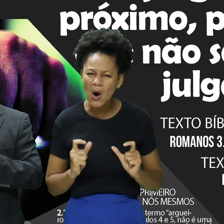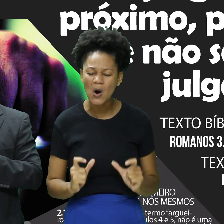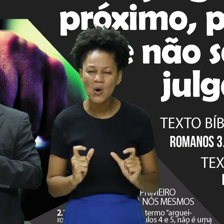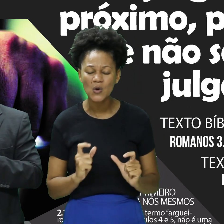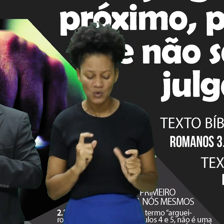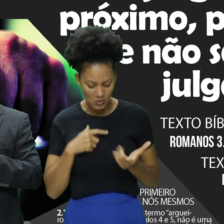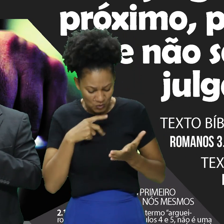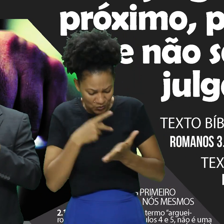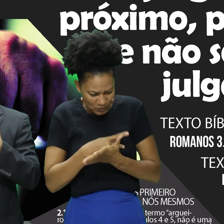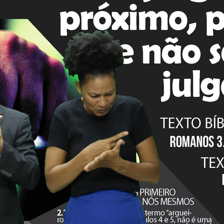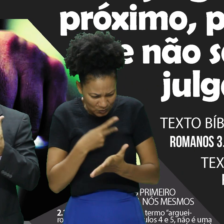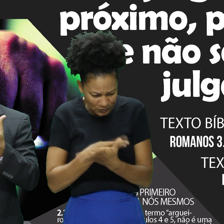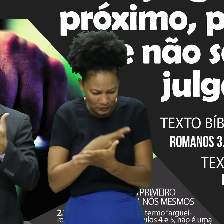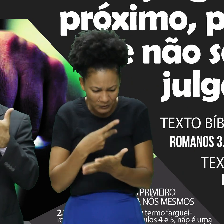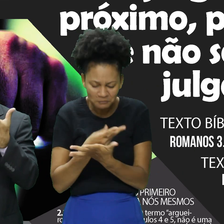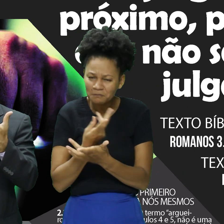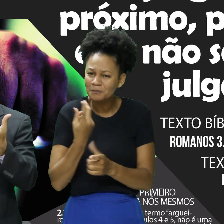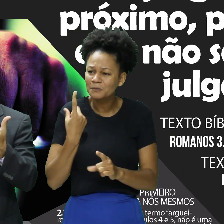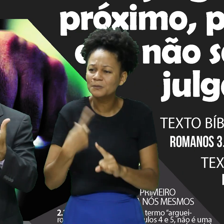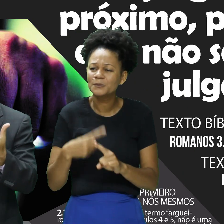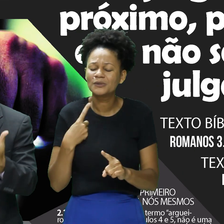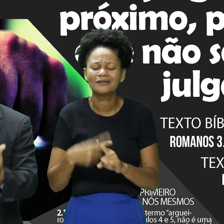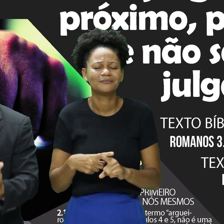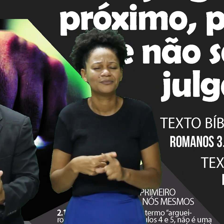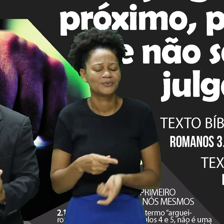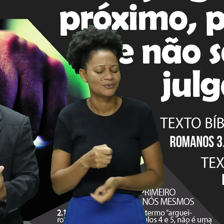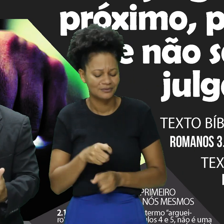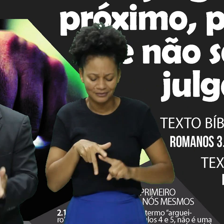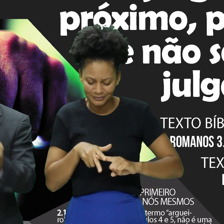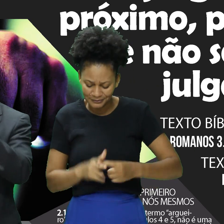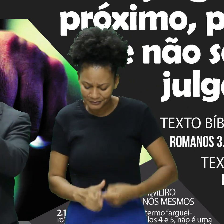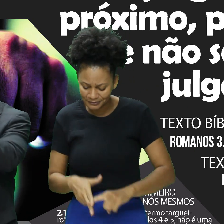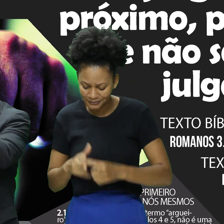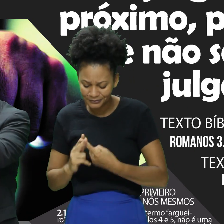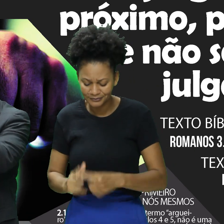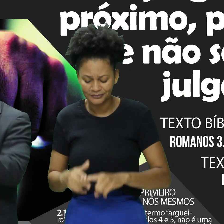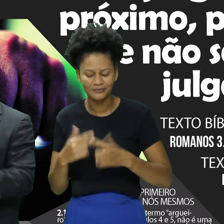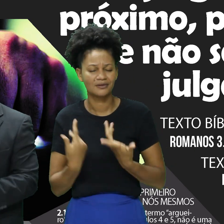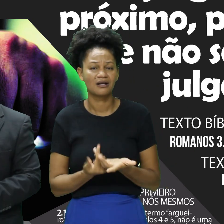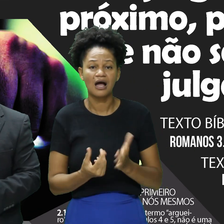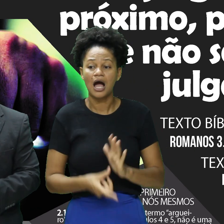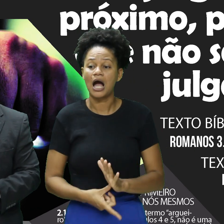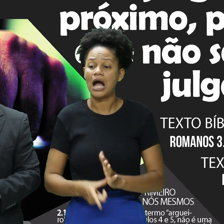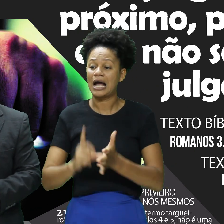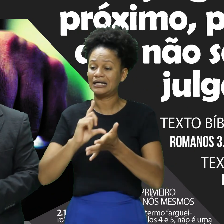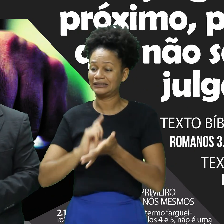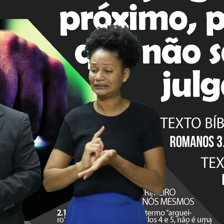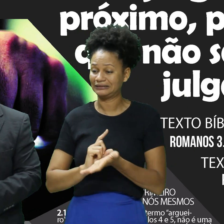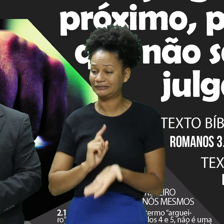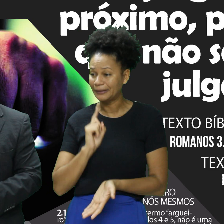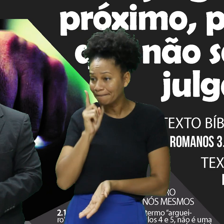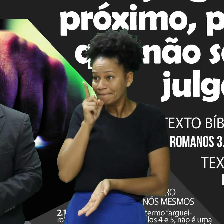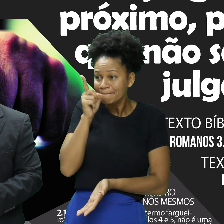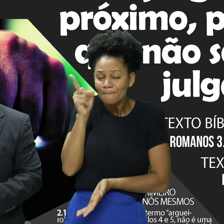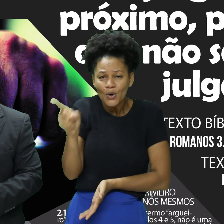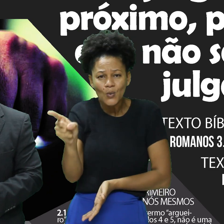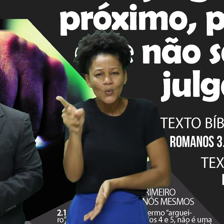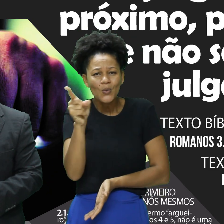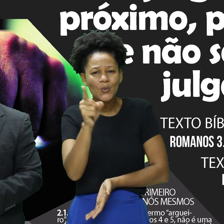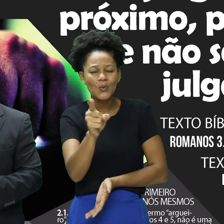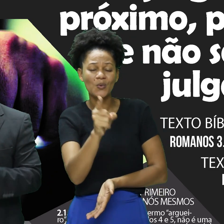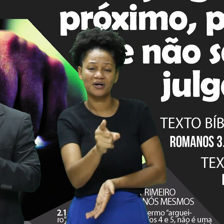nosso erro e por que nós não consertamos, antes mesmo de apontar o erro dos